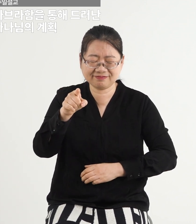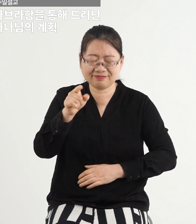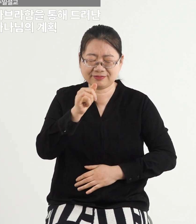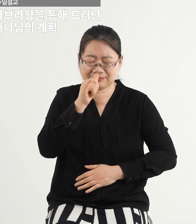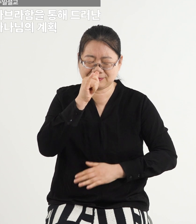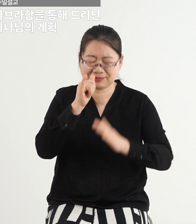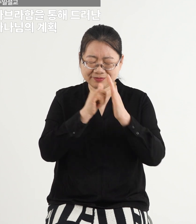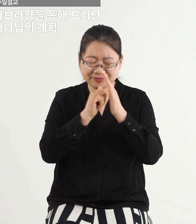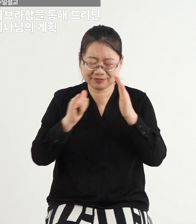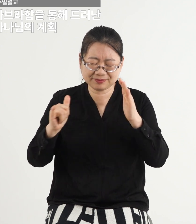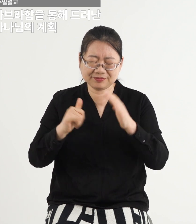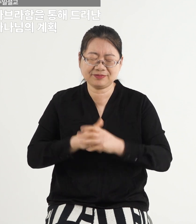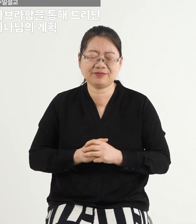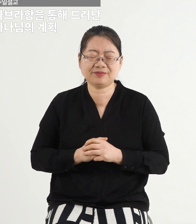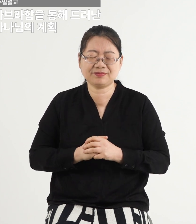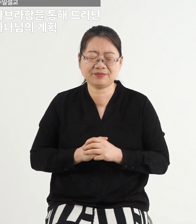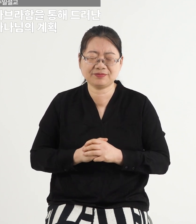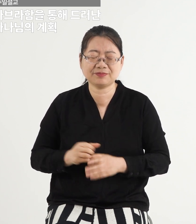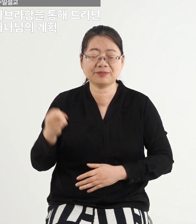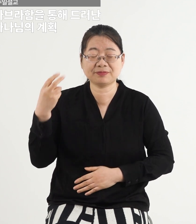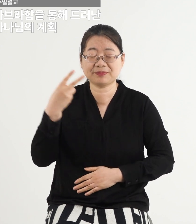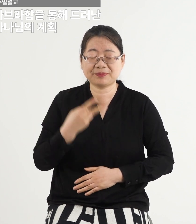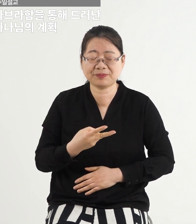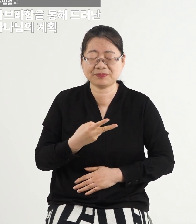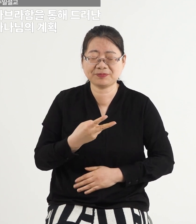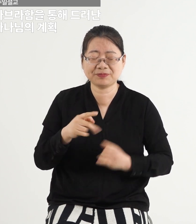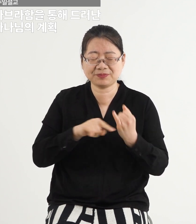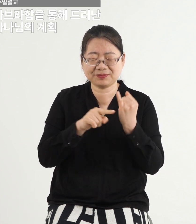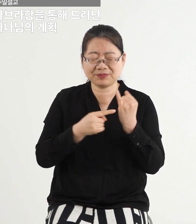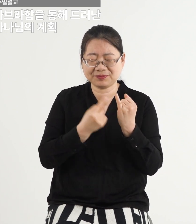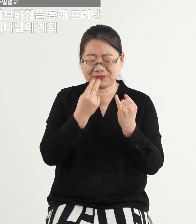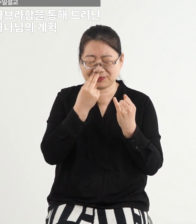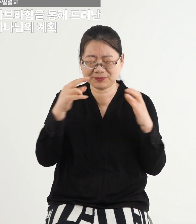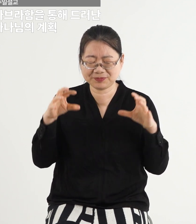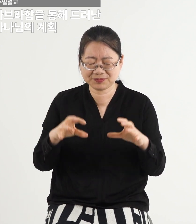있는 가족들, 그리고 복중의